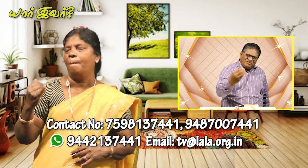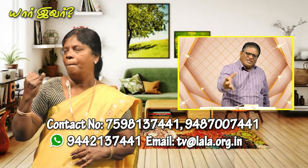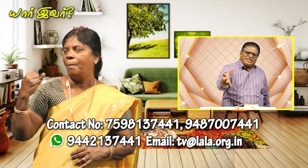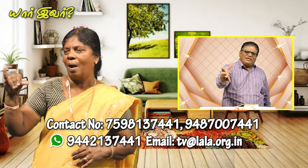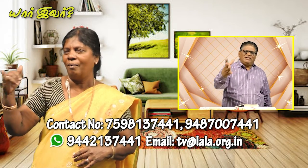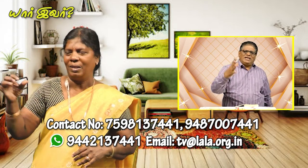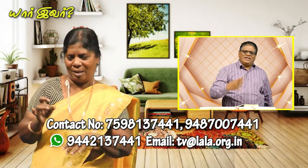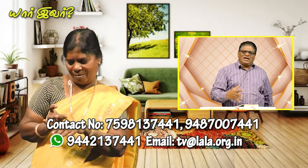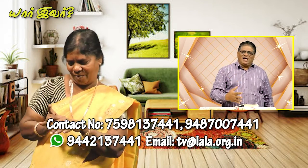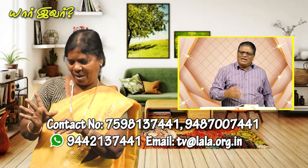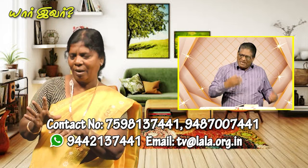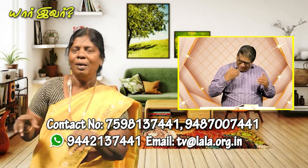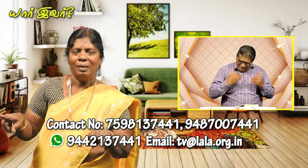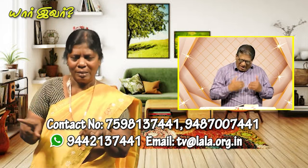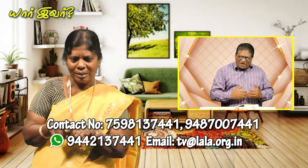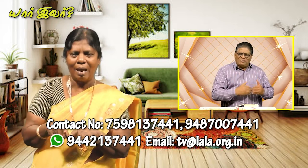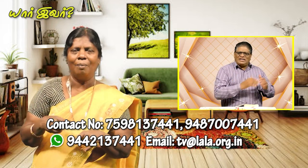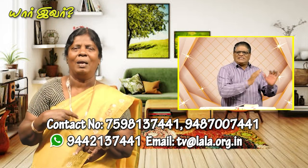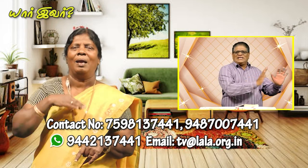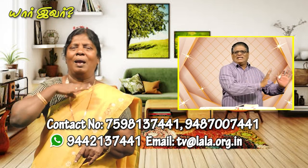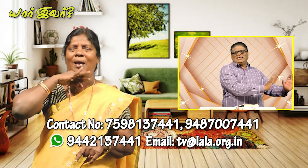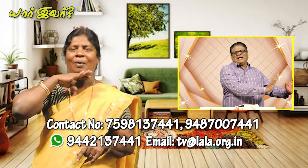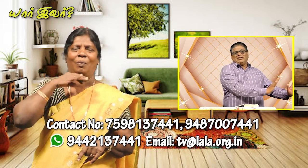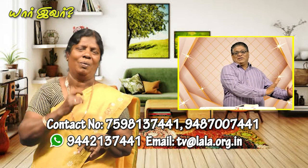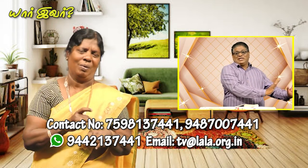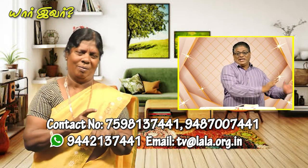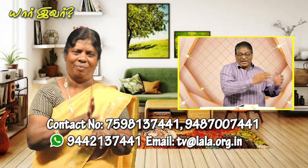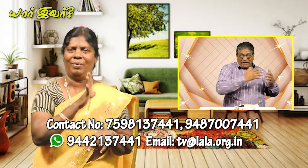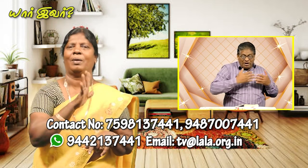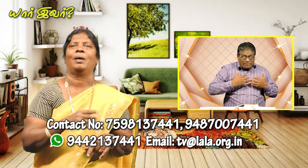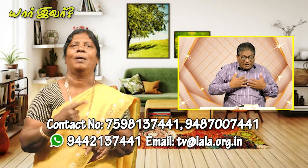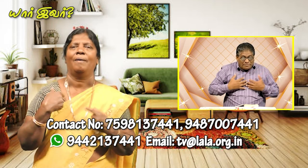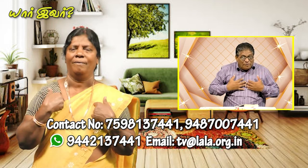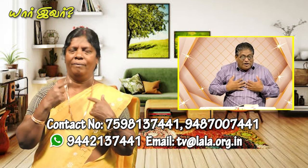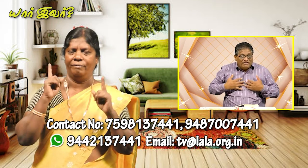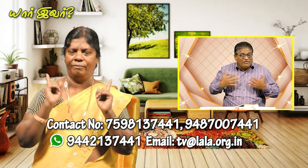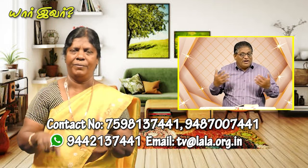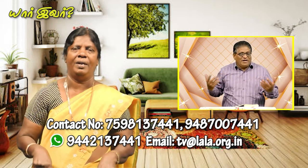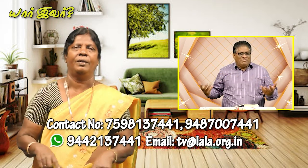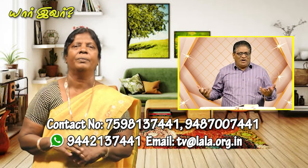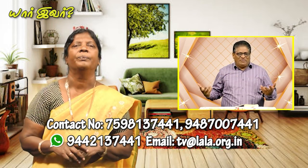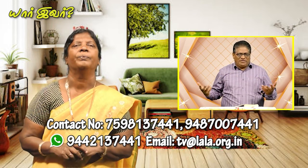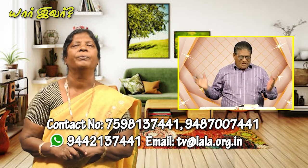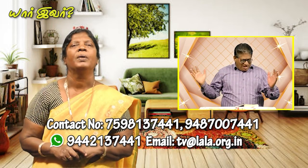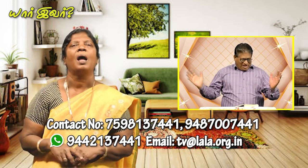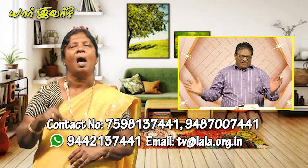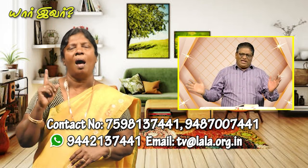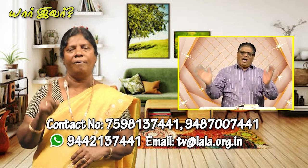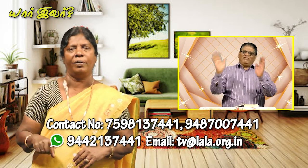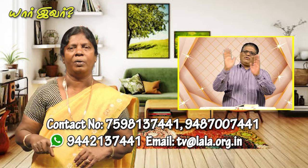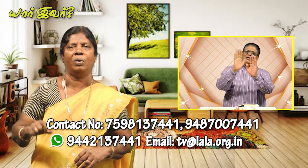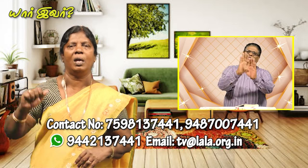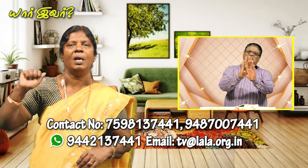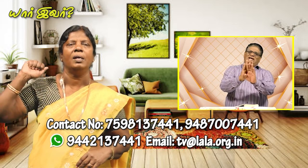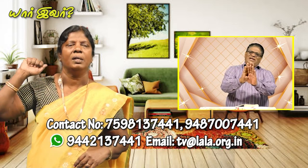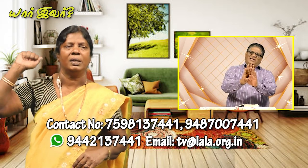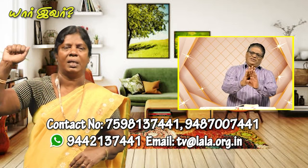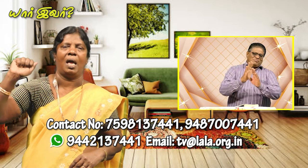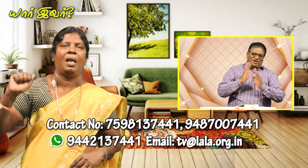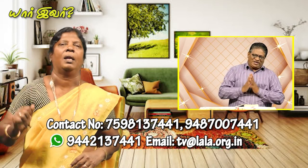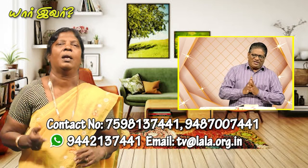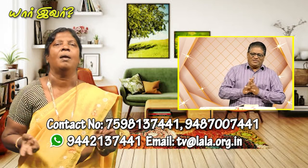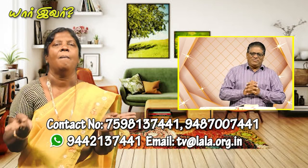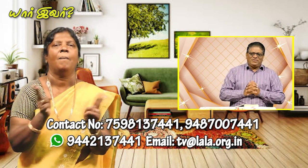பாவத்தை அருவறுக்கிறவர் என்றால் நானும் அசிங்கத்தை அருவறுக்கிற பண்புடையவனாய் மாறுவது, அதுதான் அவருடைய